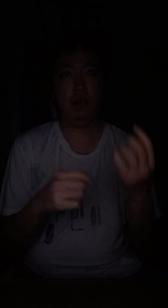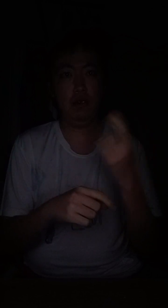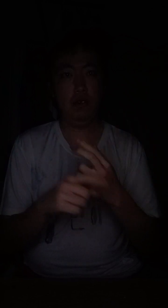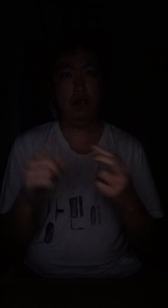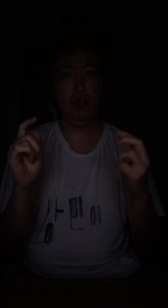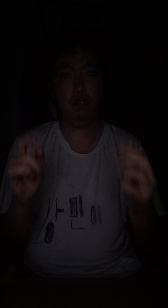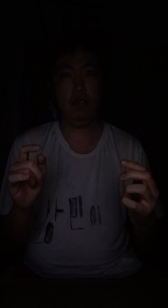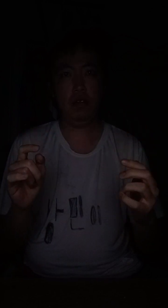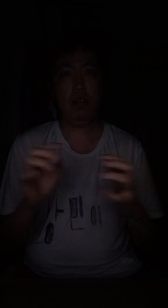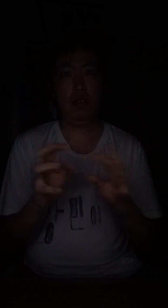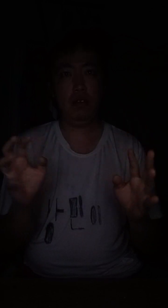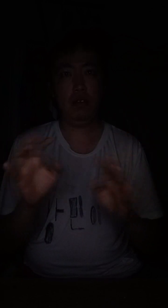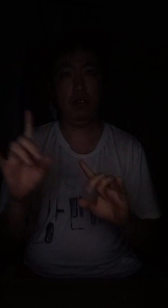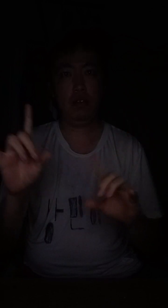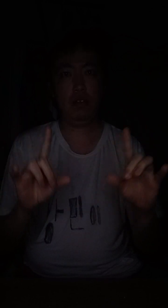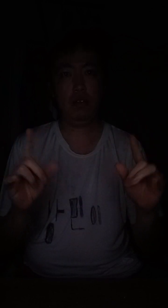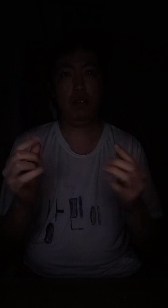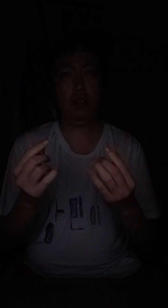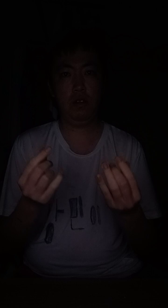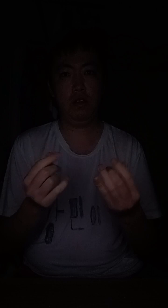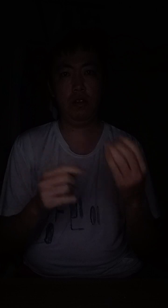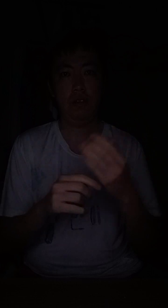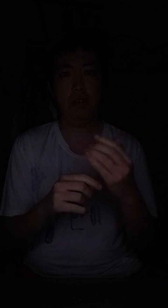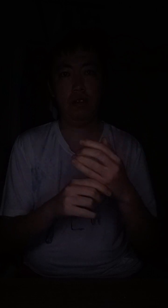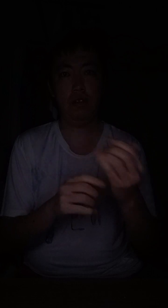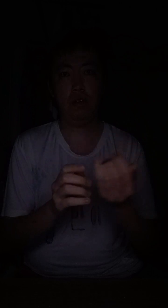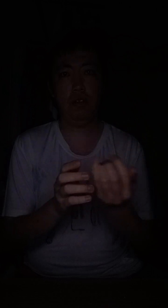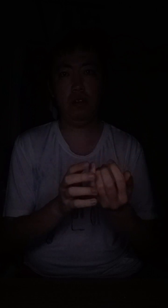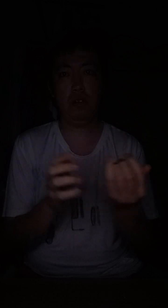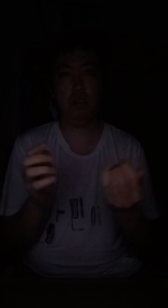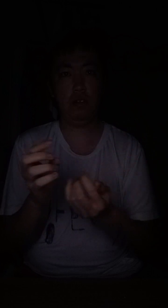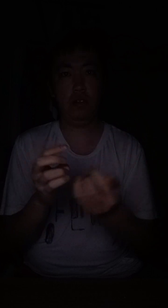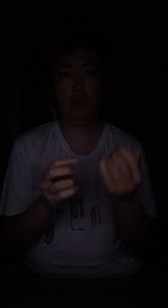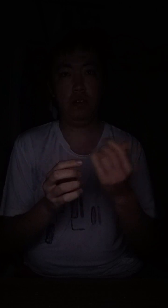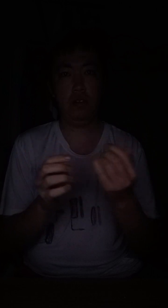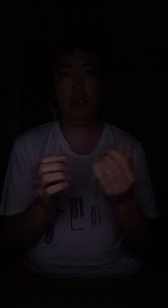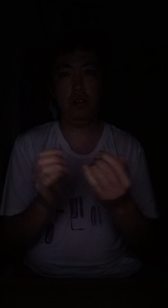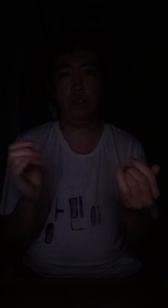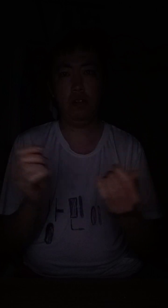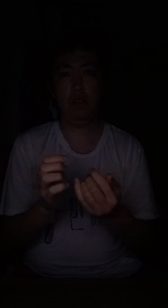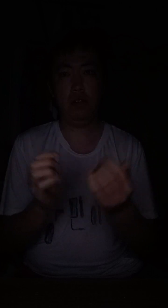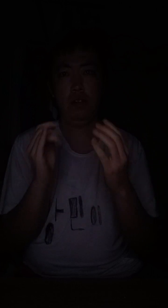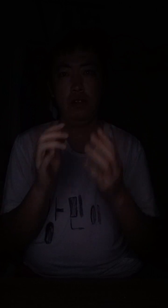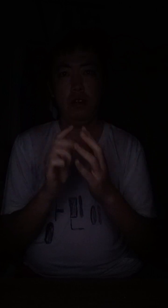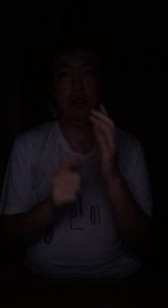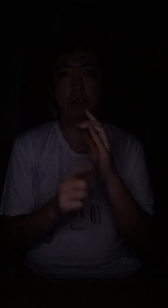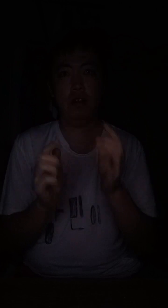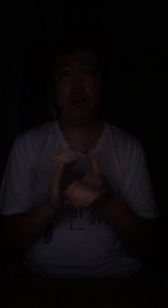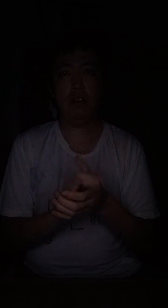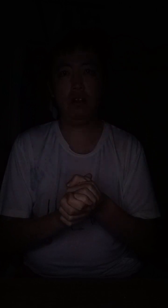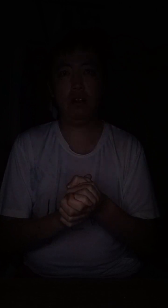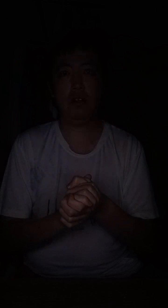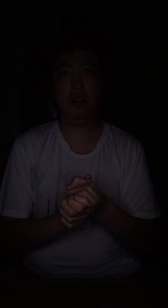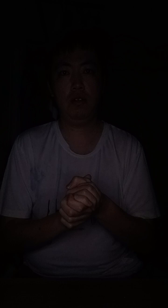있다는 공포감이 확산하면서 정부와 지자체가 각종 여성 안전 대책을 앞다퉈 발표하기도 했었습니다. 네, 안전